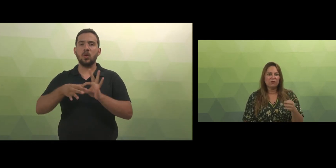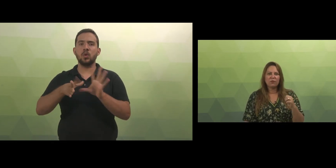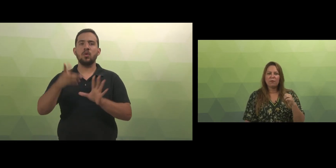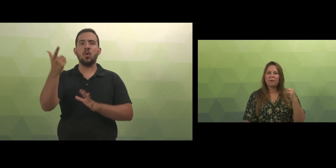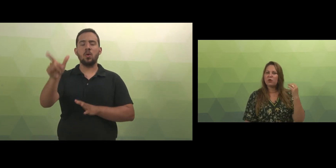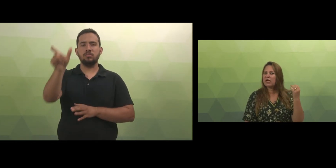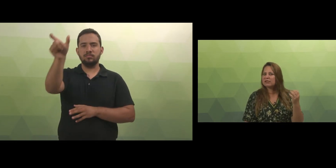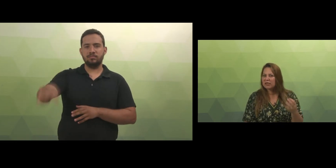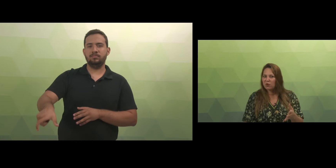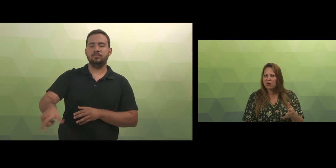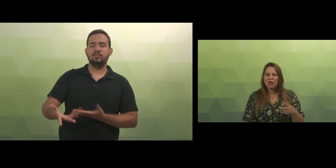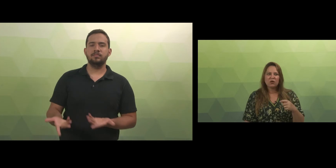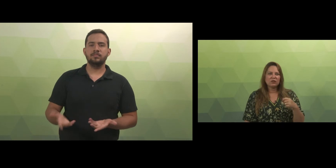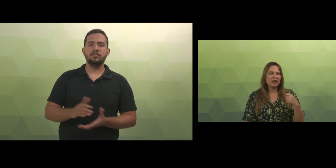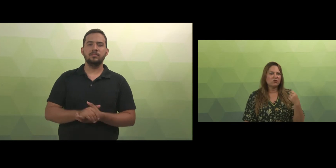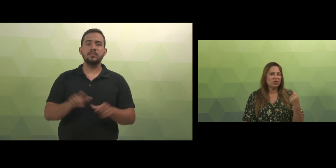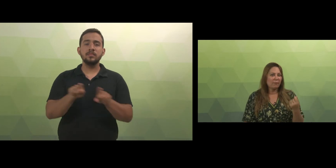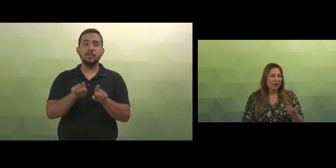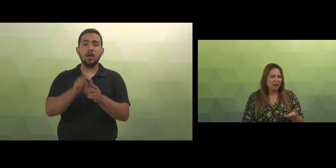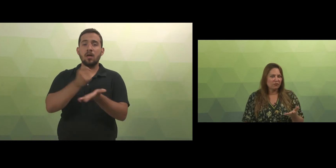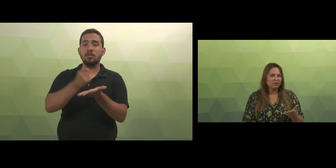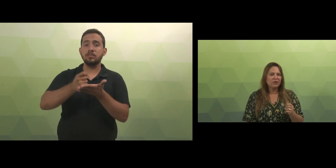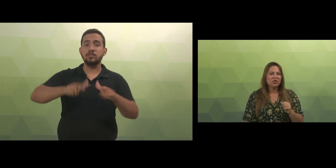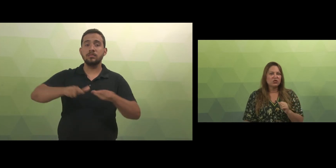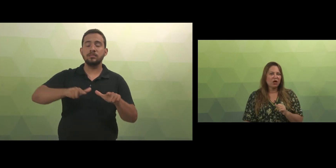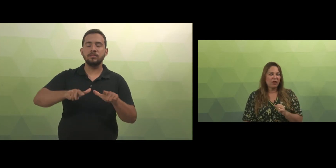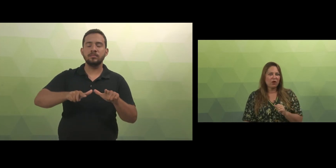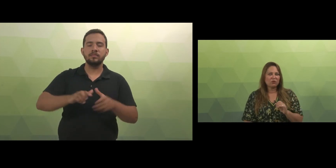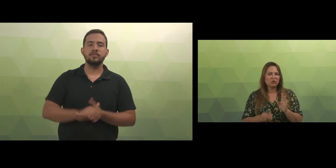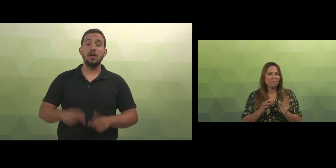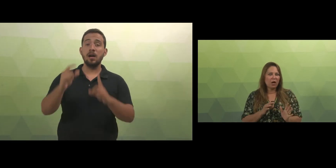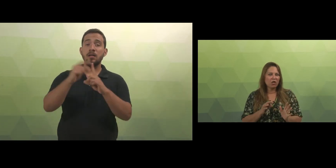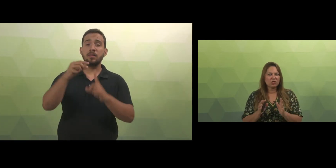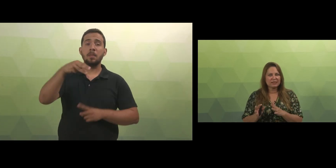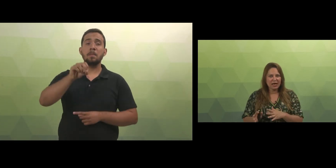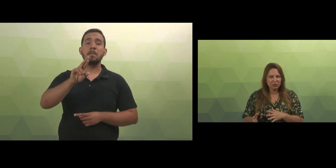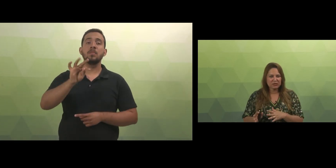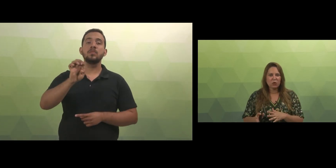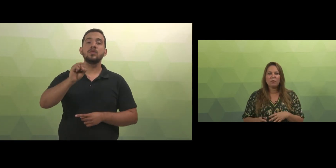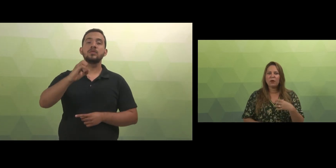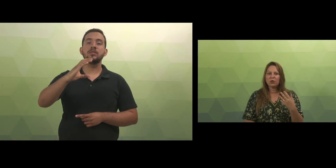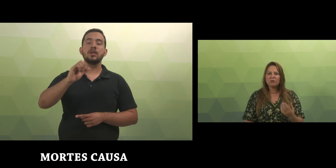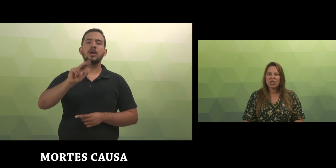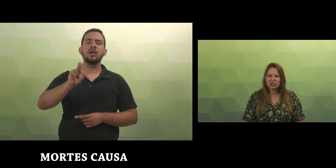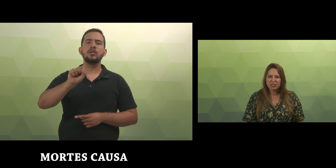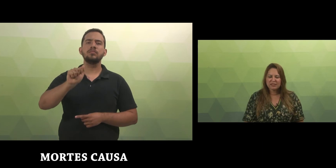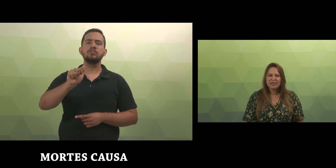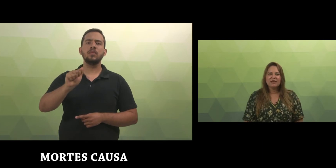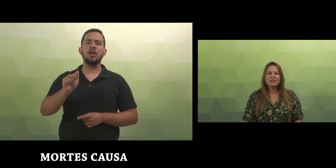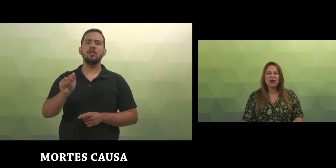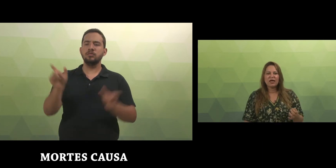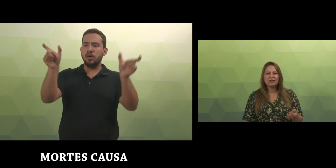locação, uma procuração, contrato de trabalho. Já o negócio mortis causa, como o próprio nome já